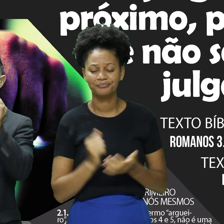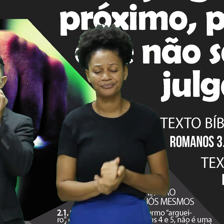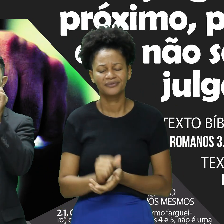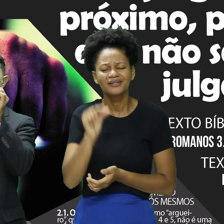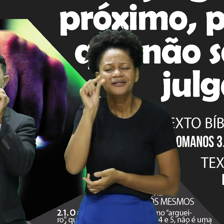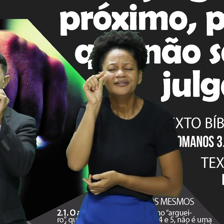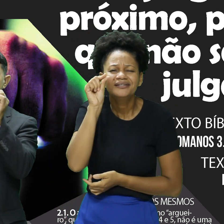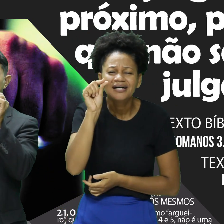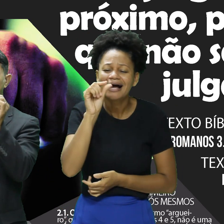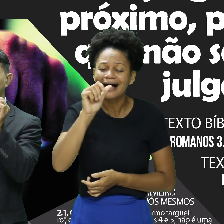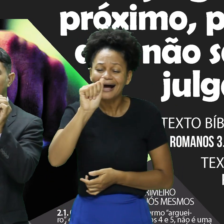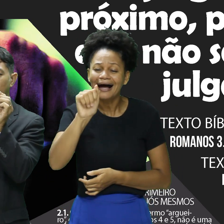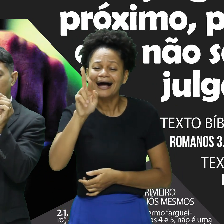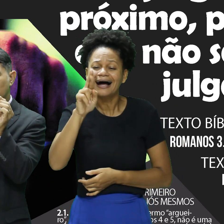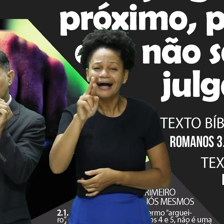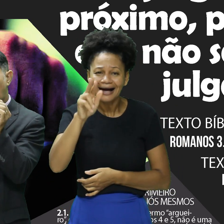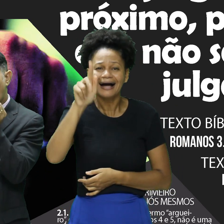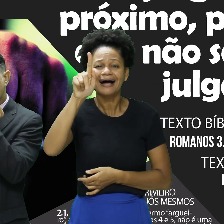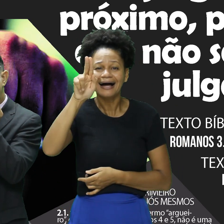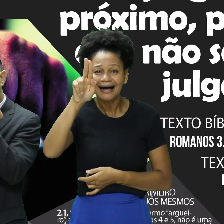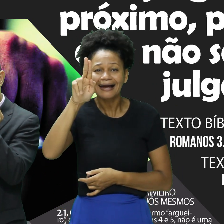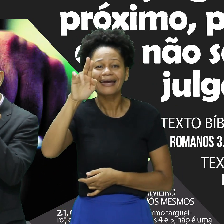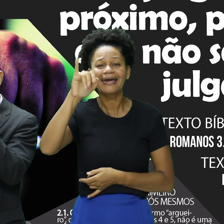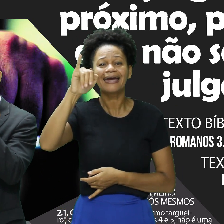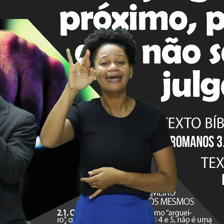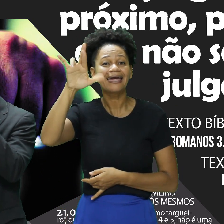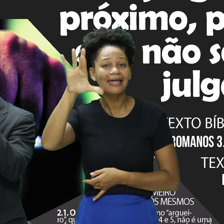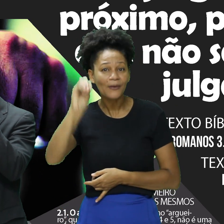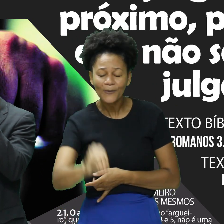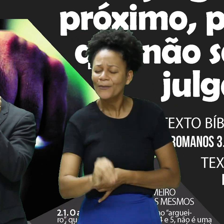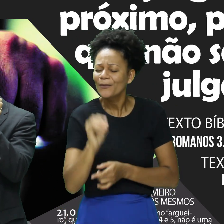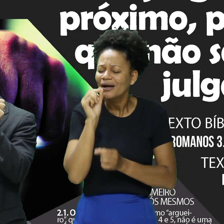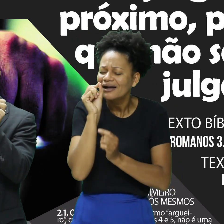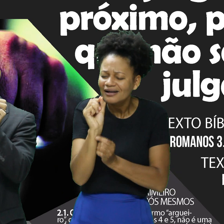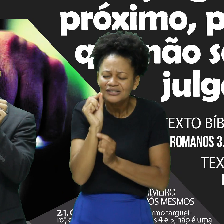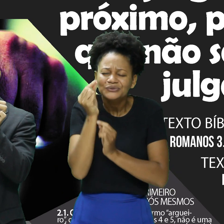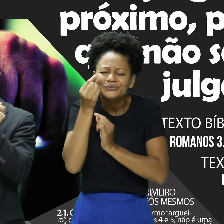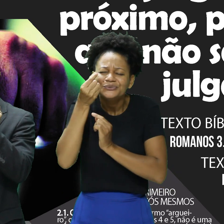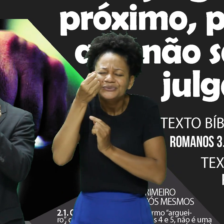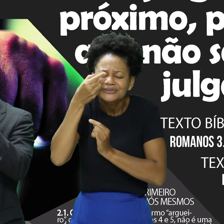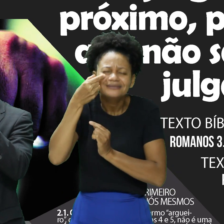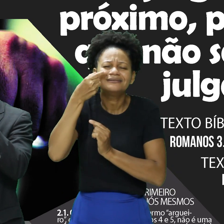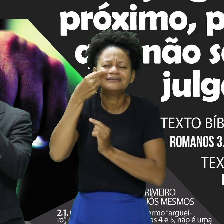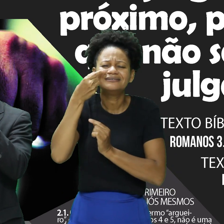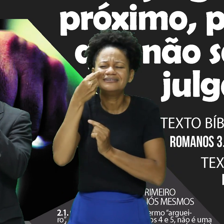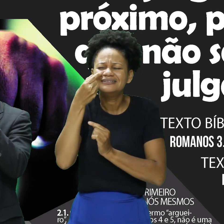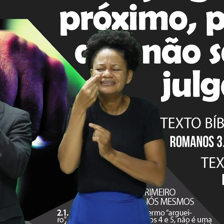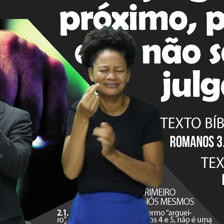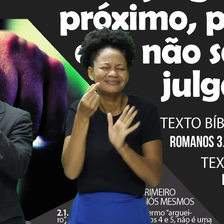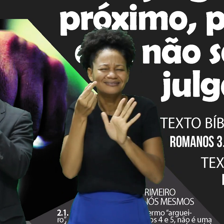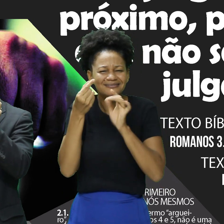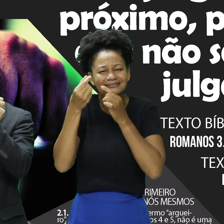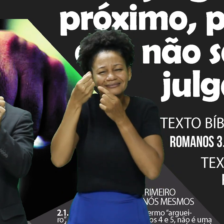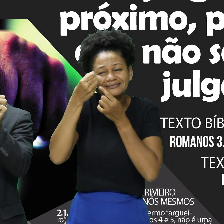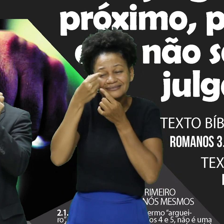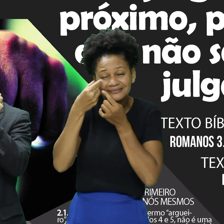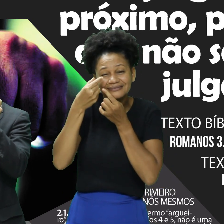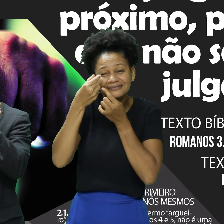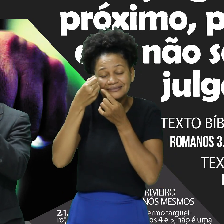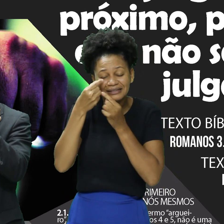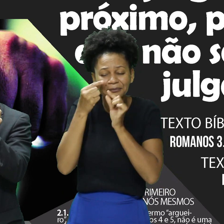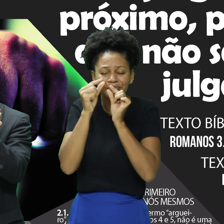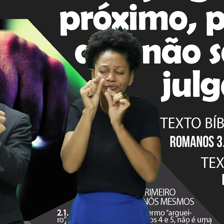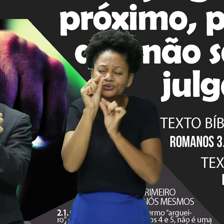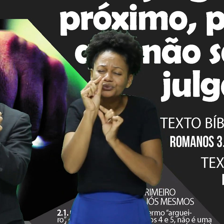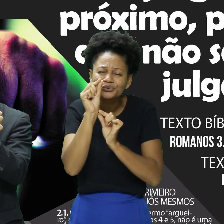Argueiro é um cisquinho, algo bem pequenininho, uma fagulhazinha, uma